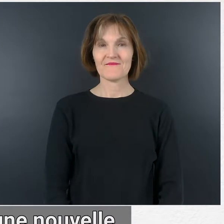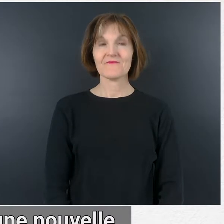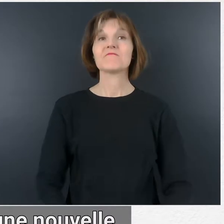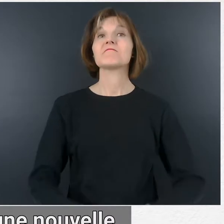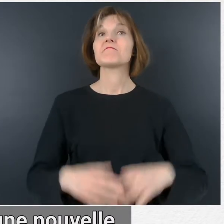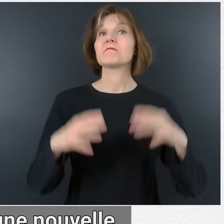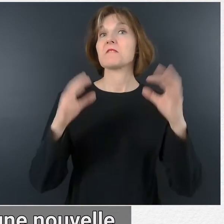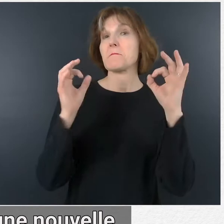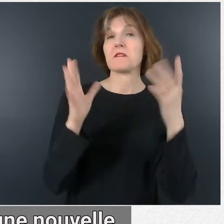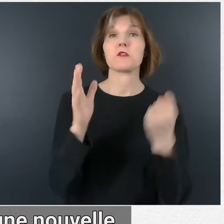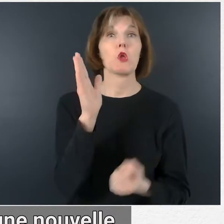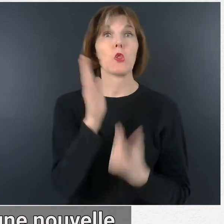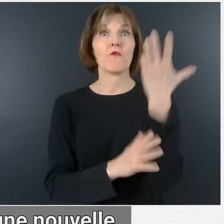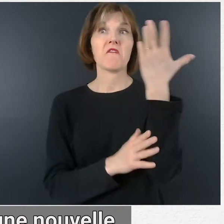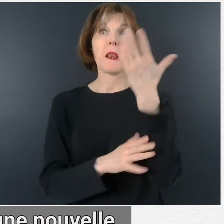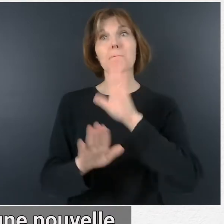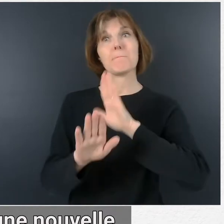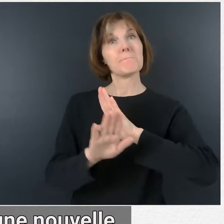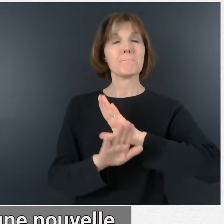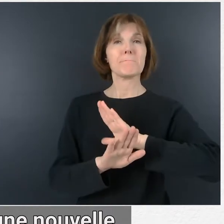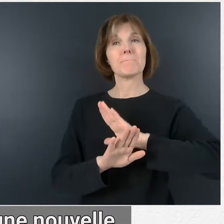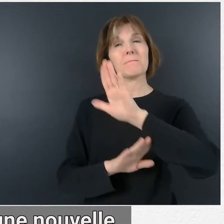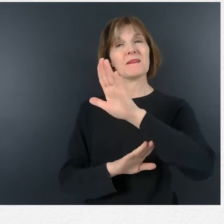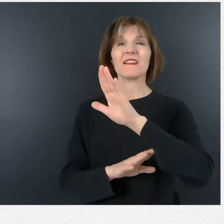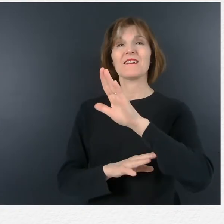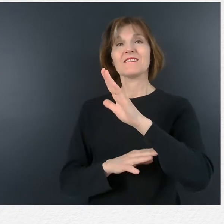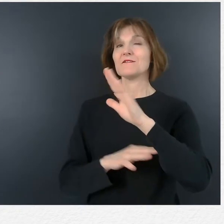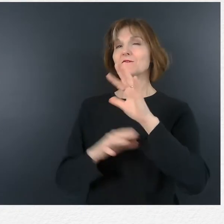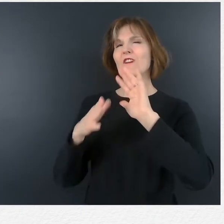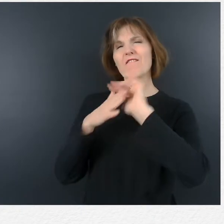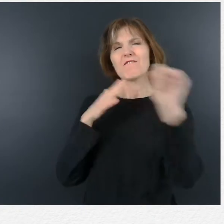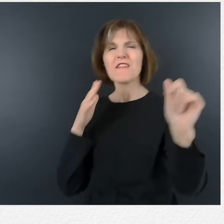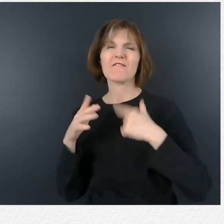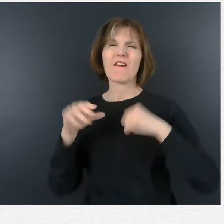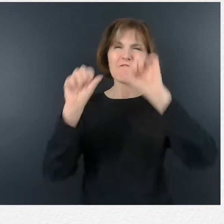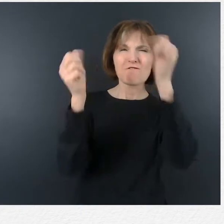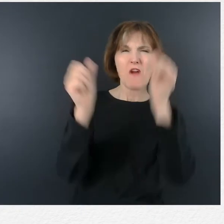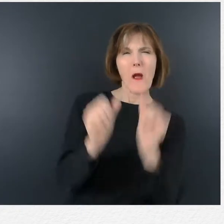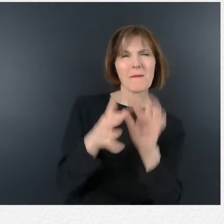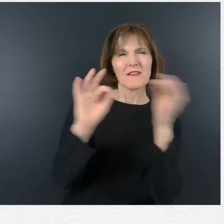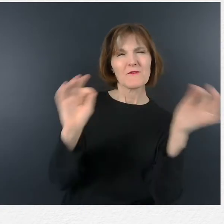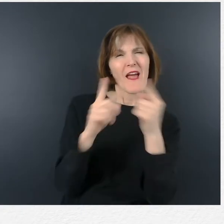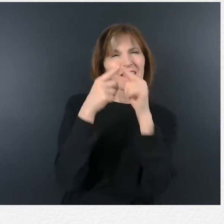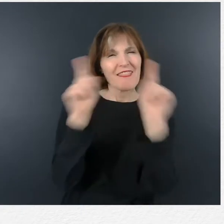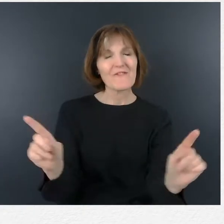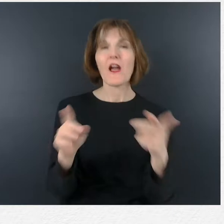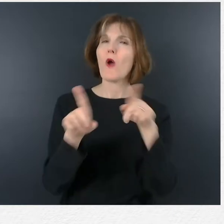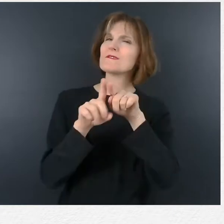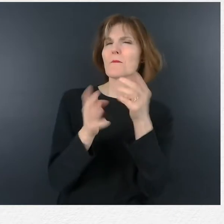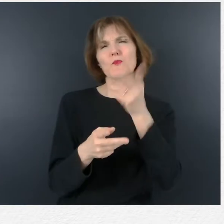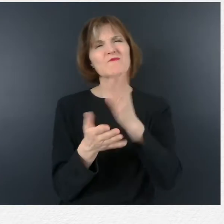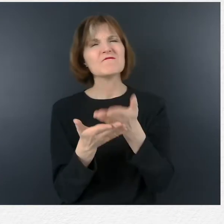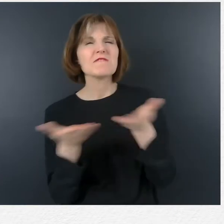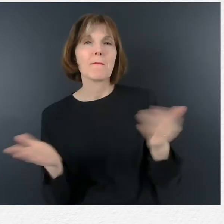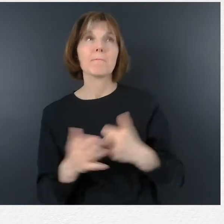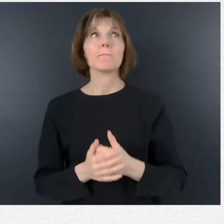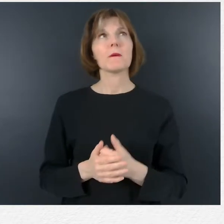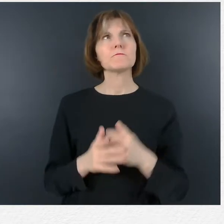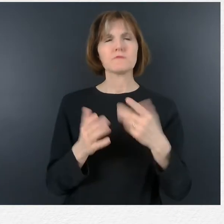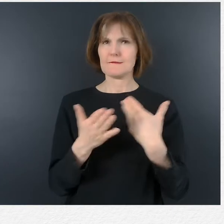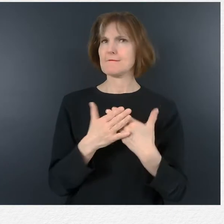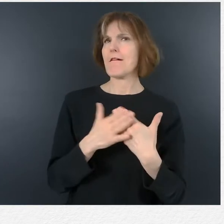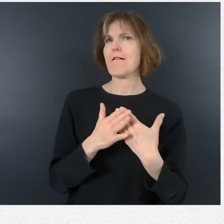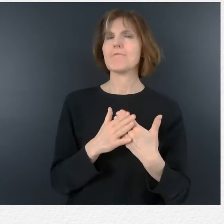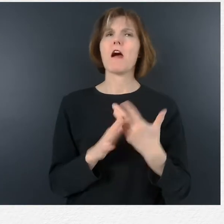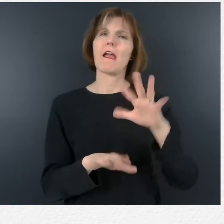Car c'est dans une nouvelle façon de la réaliser, sous une forme différente et simplifiée. Cela fait